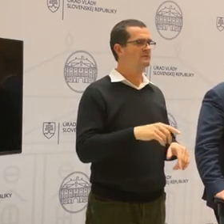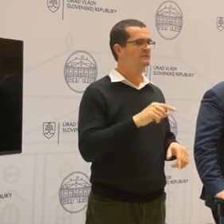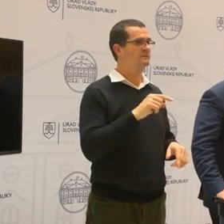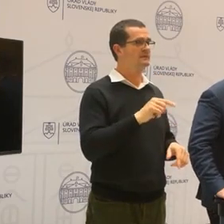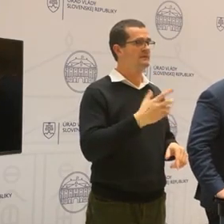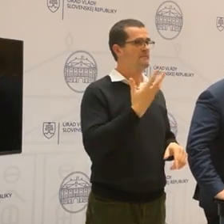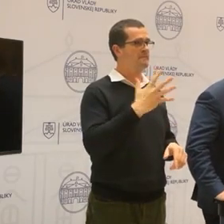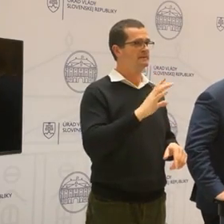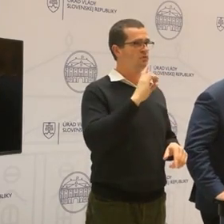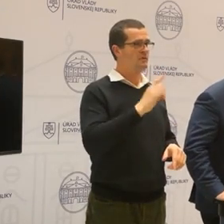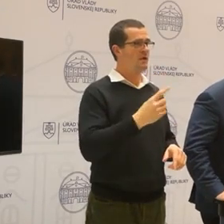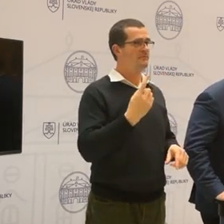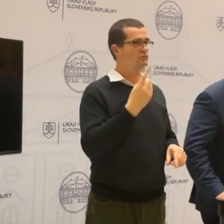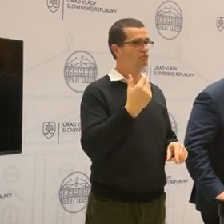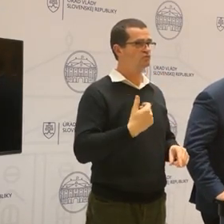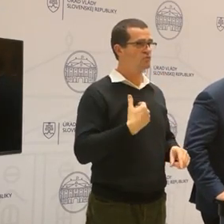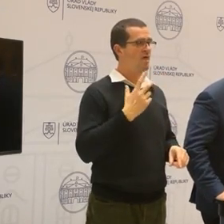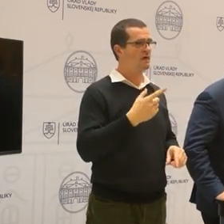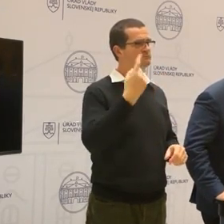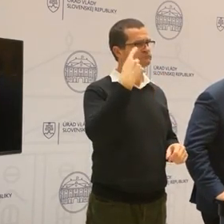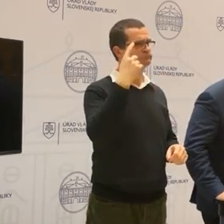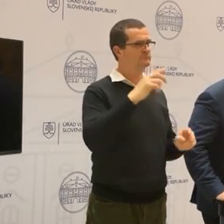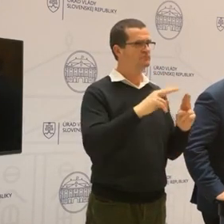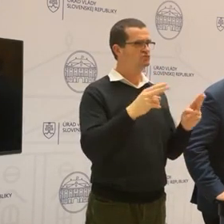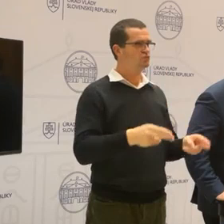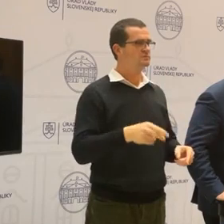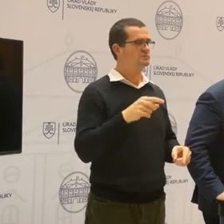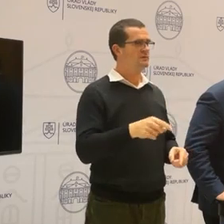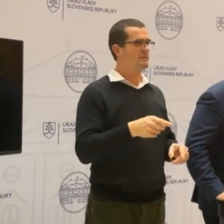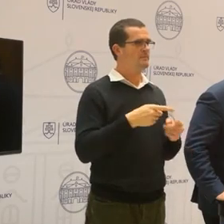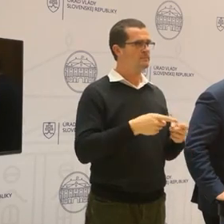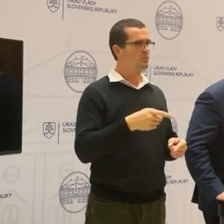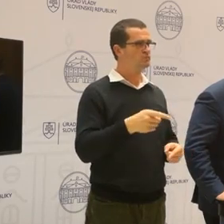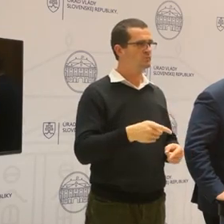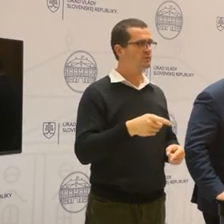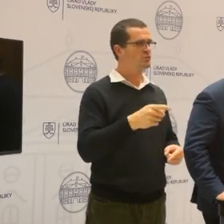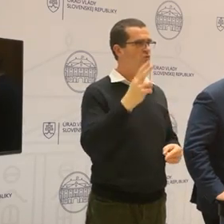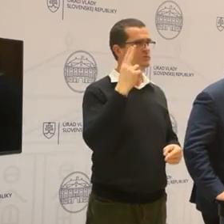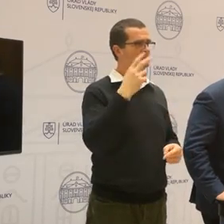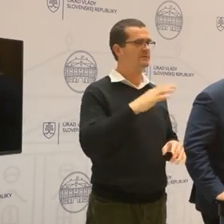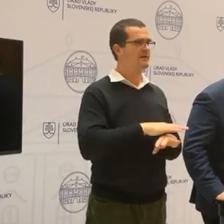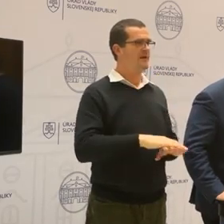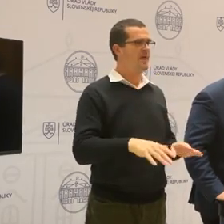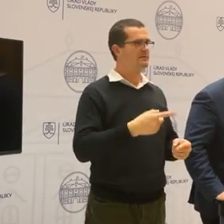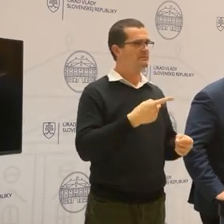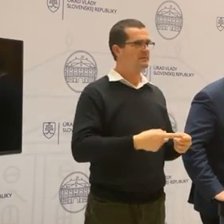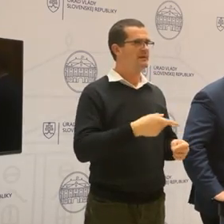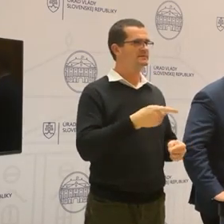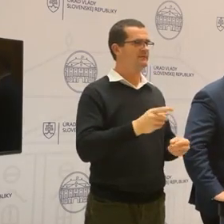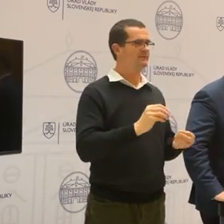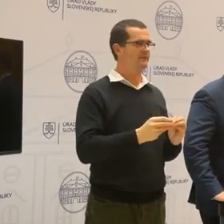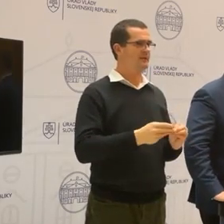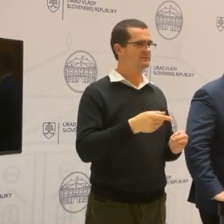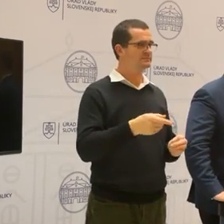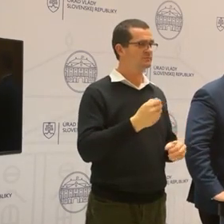tých 500 najlepších vysokých škôl, ale aj vedeckých inštitúcií, ktoré na nich pôsobia. To znamená, že iba sa upresňovala takáto